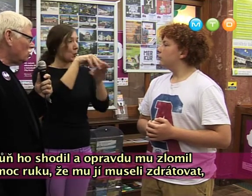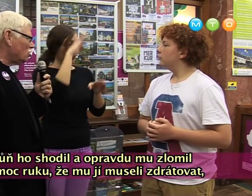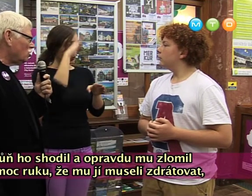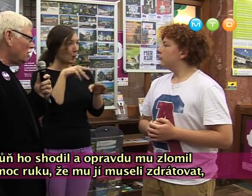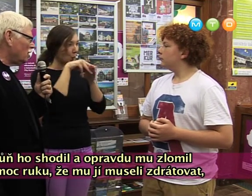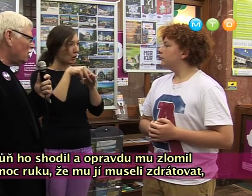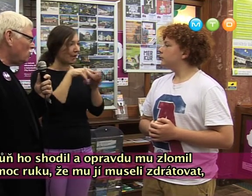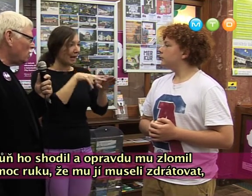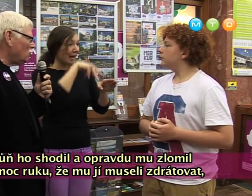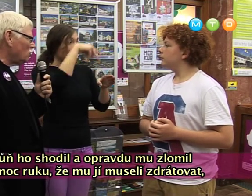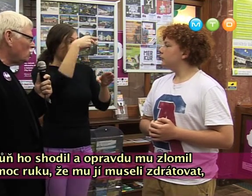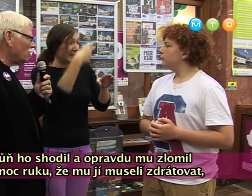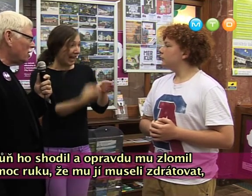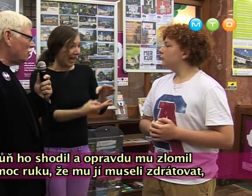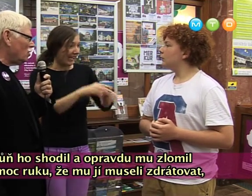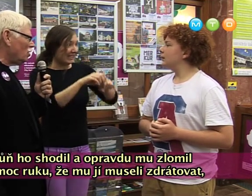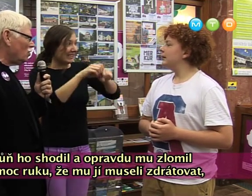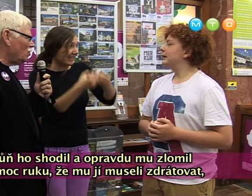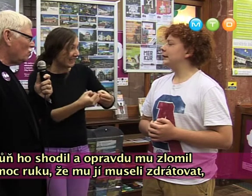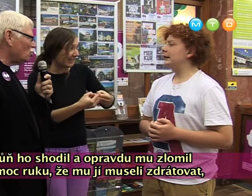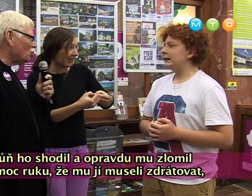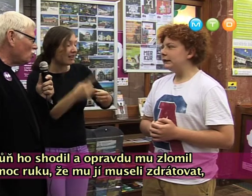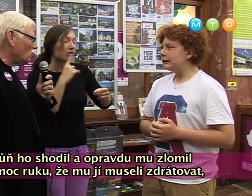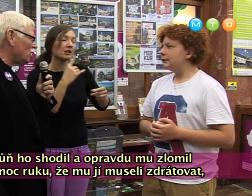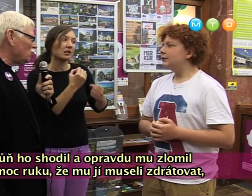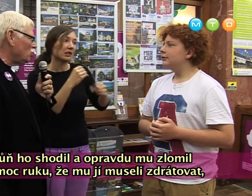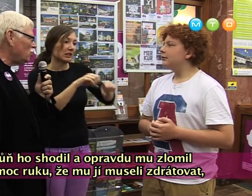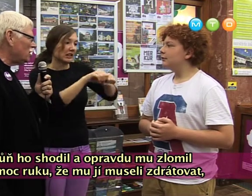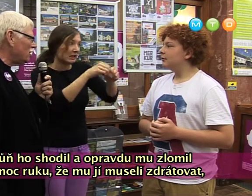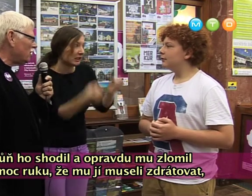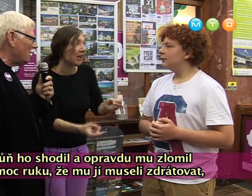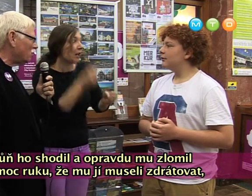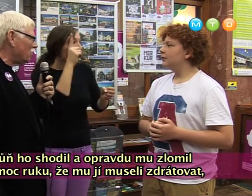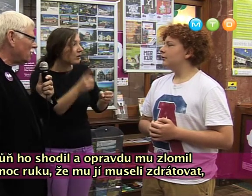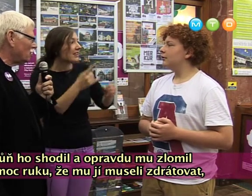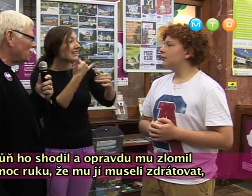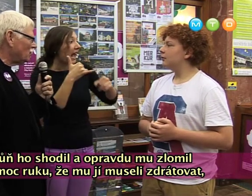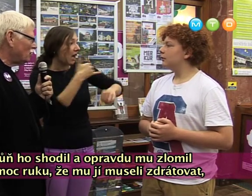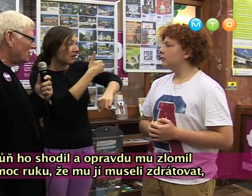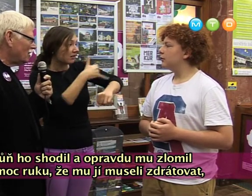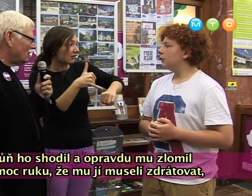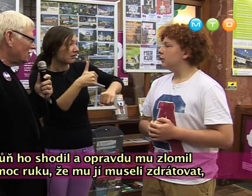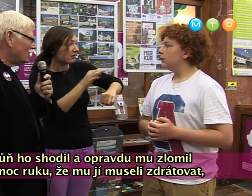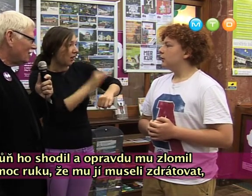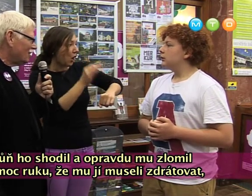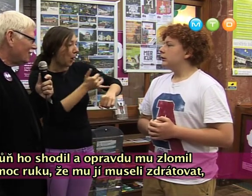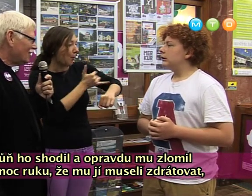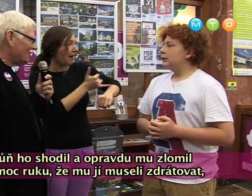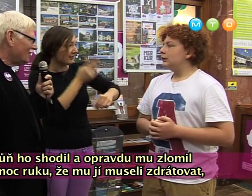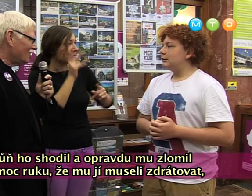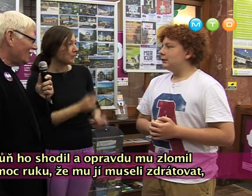ho zhodil a opravdu mu zlomil tak moc ruku, že mu ji museli zdrátovat. Jo?